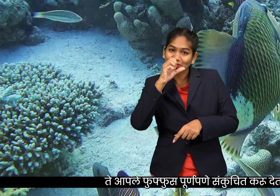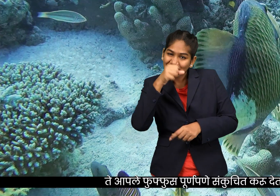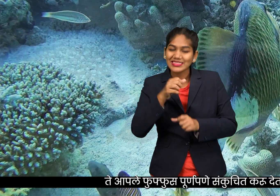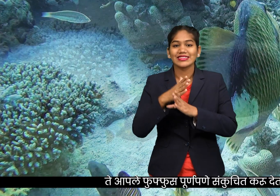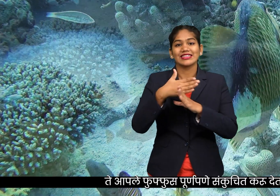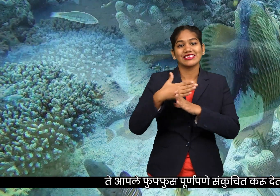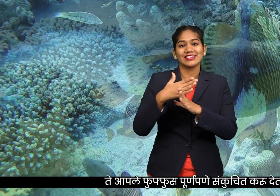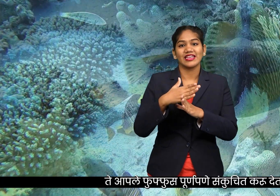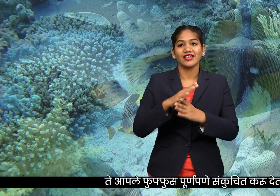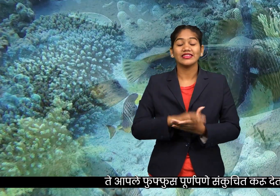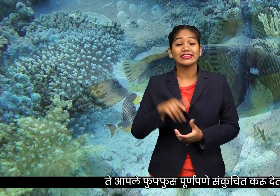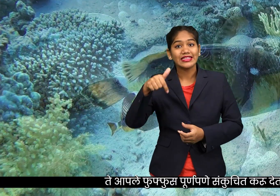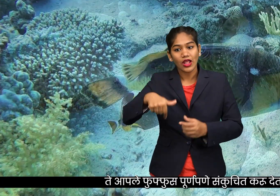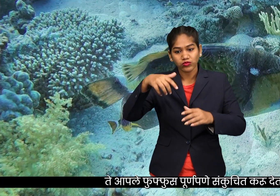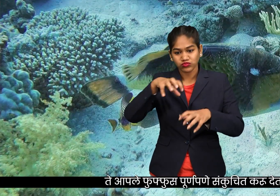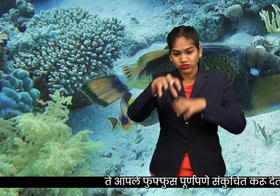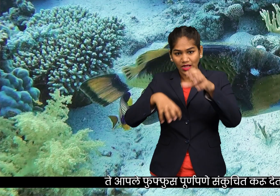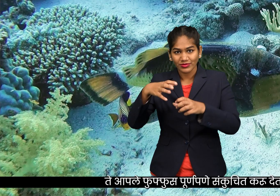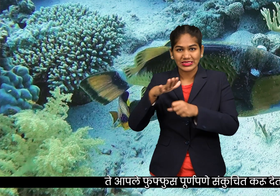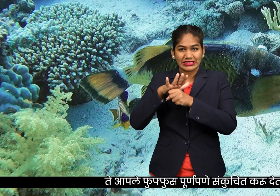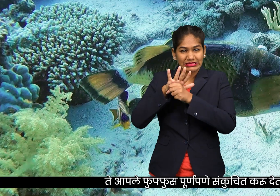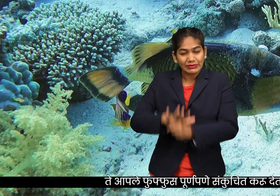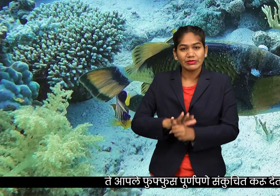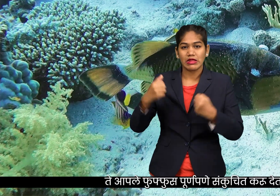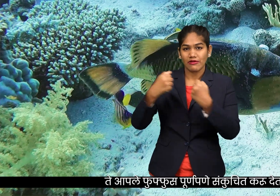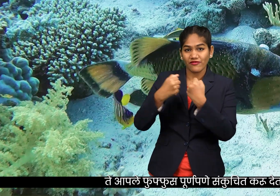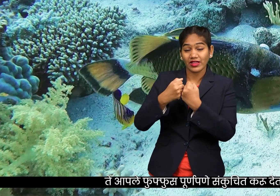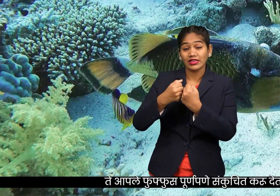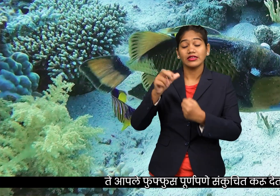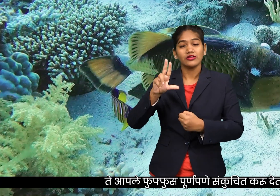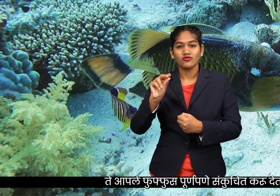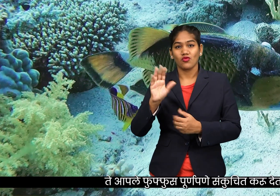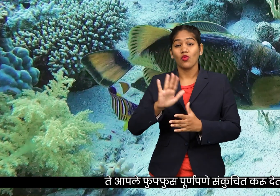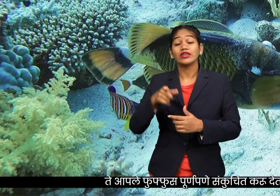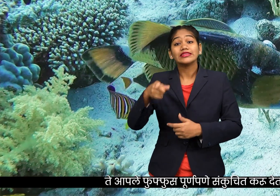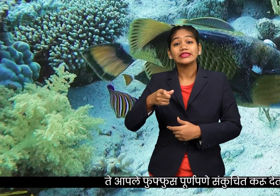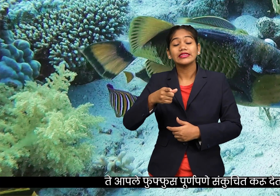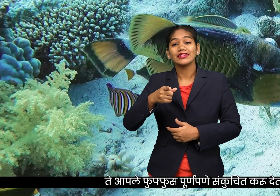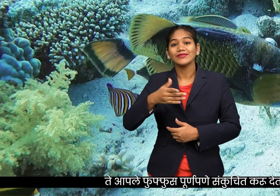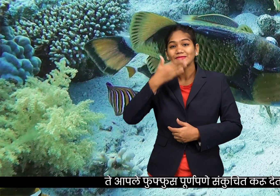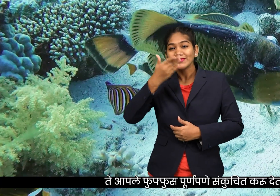आपले फुफ्फुस पूर्णपणे संकुचित करू देतात.